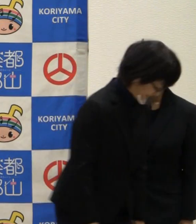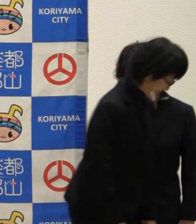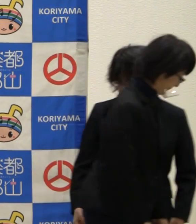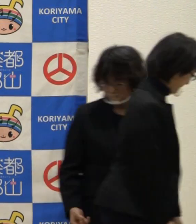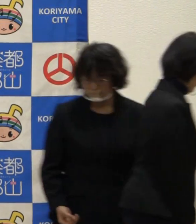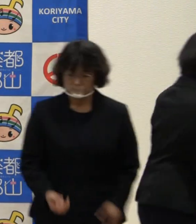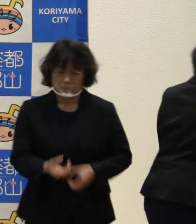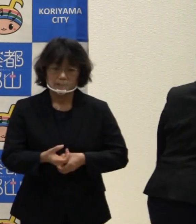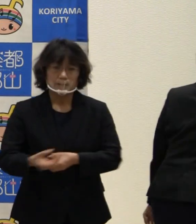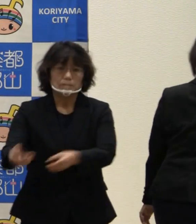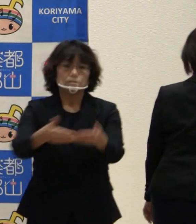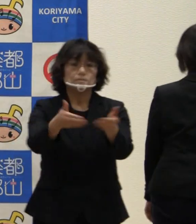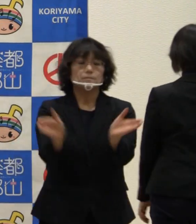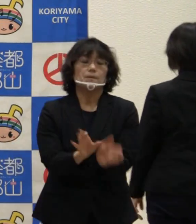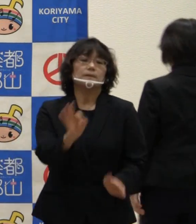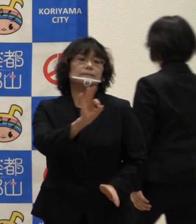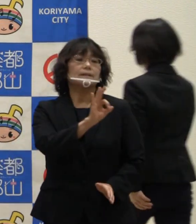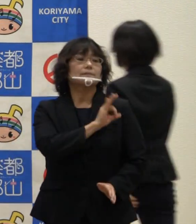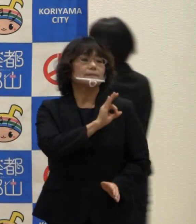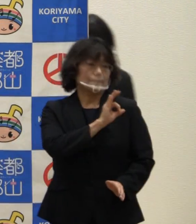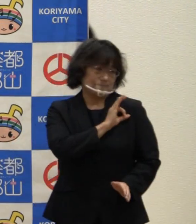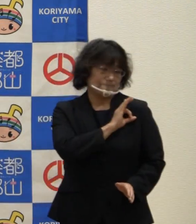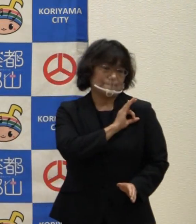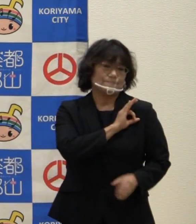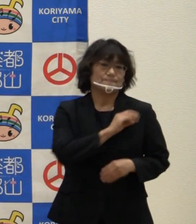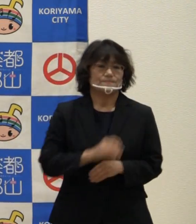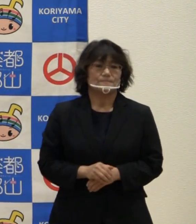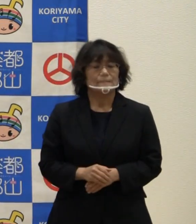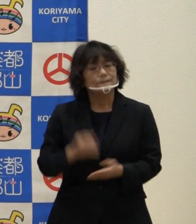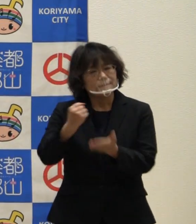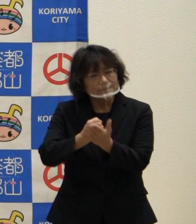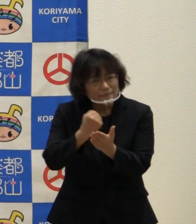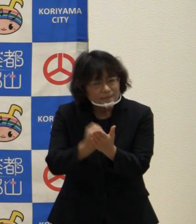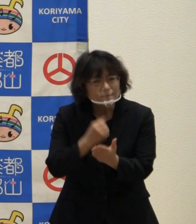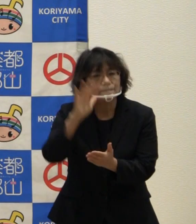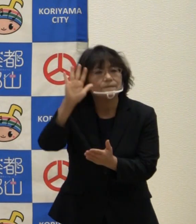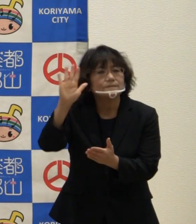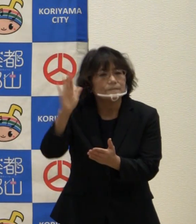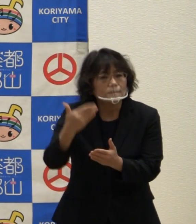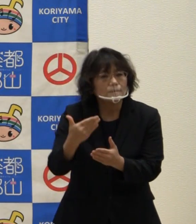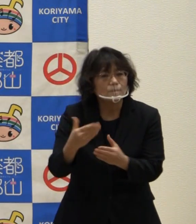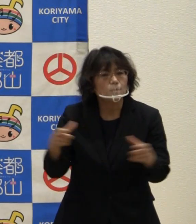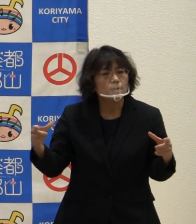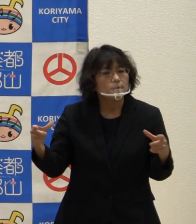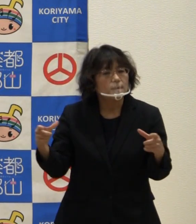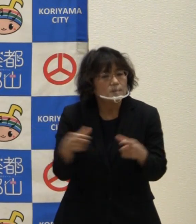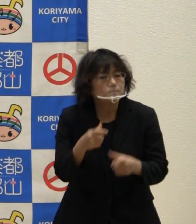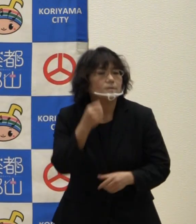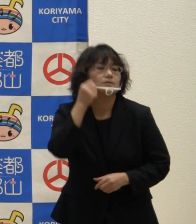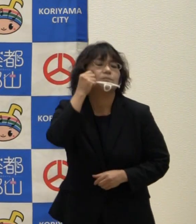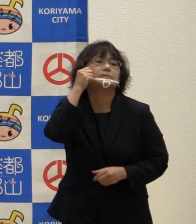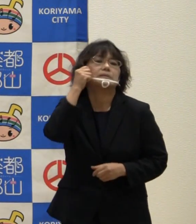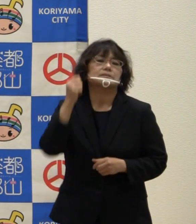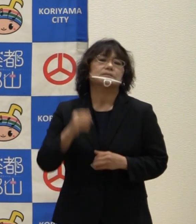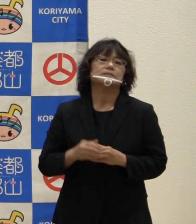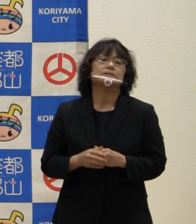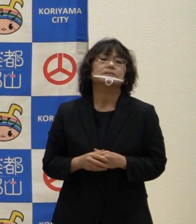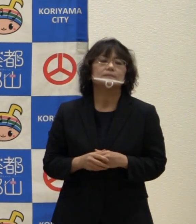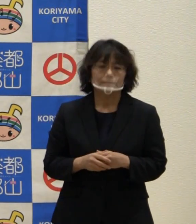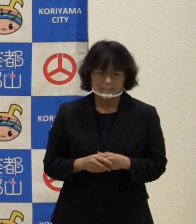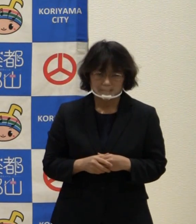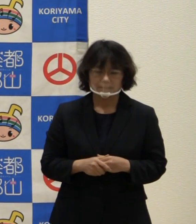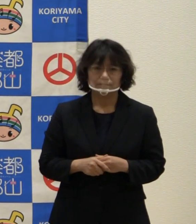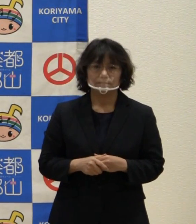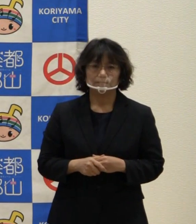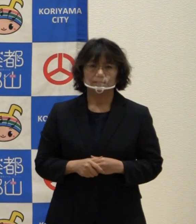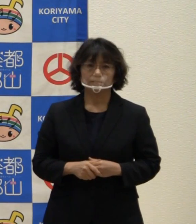員も残念ながらなかなか、確保というのが難しい。そして、